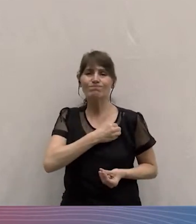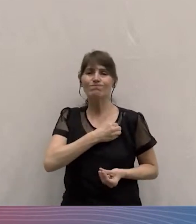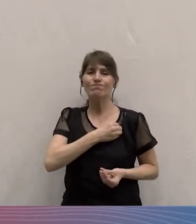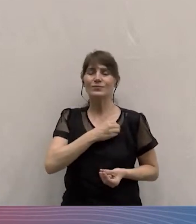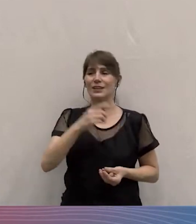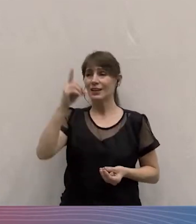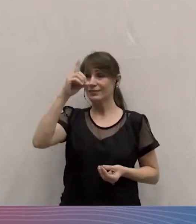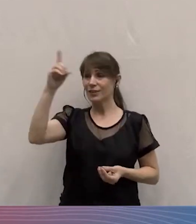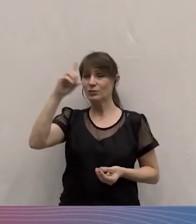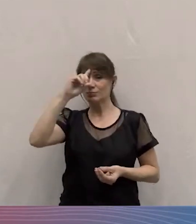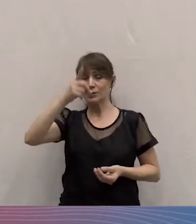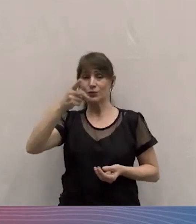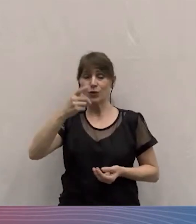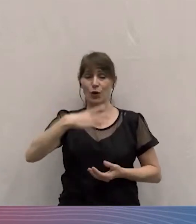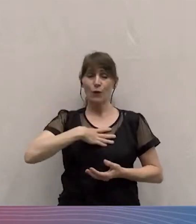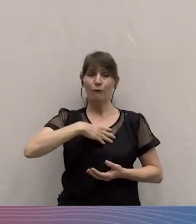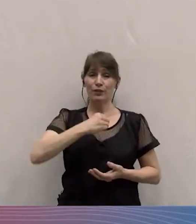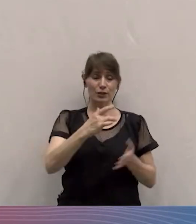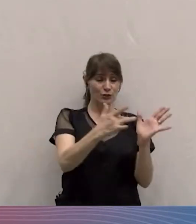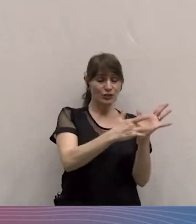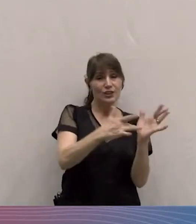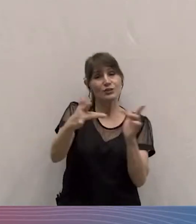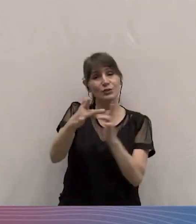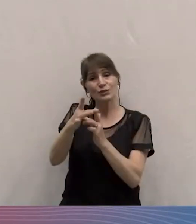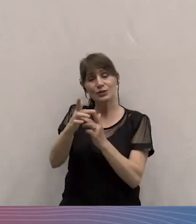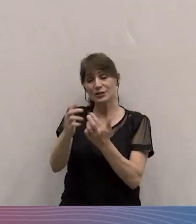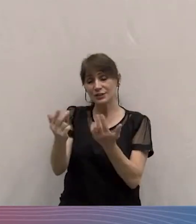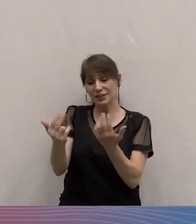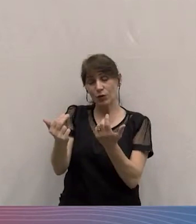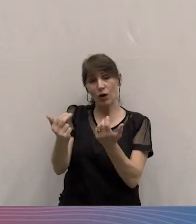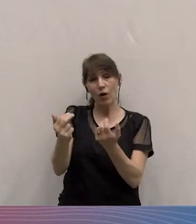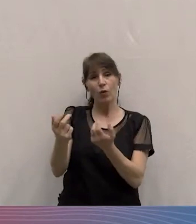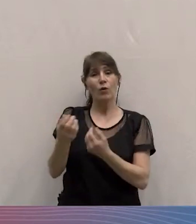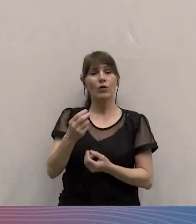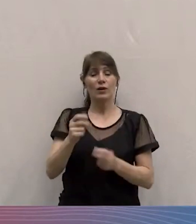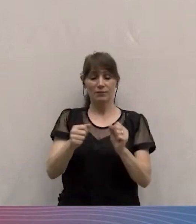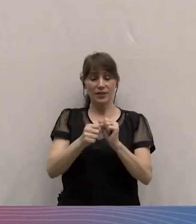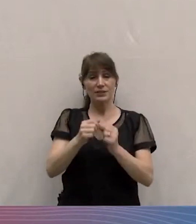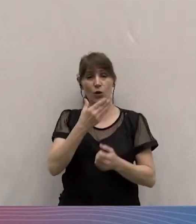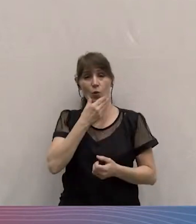próprio Filho para se tornar carne.